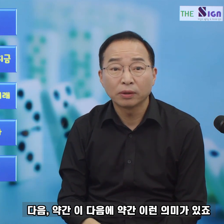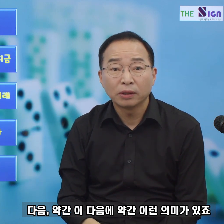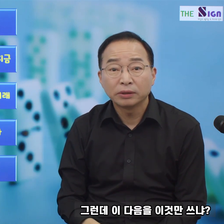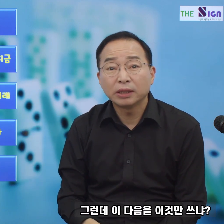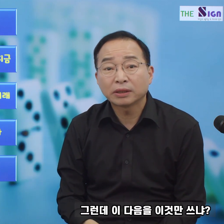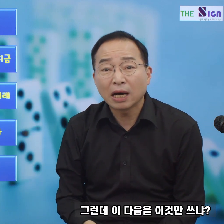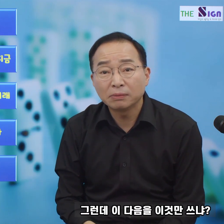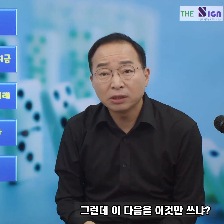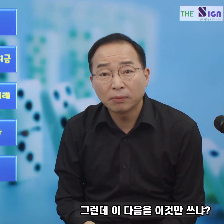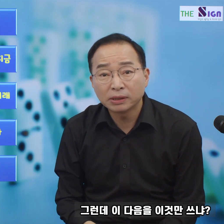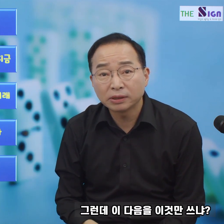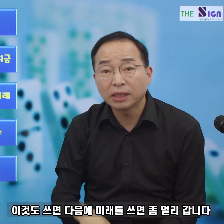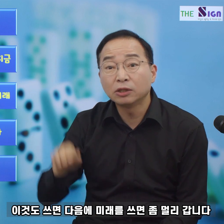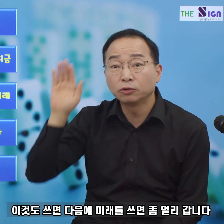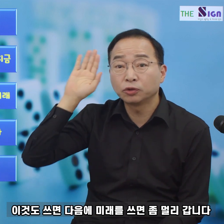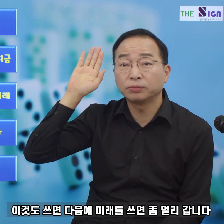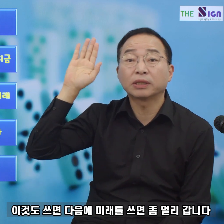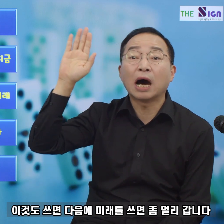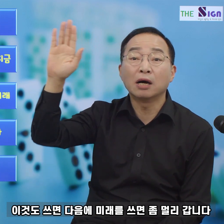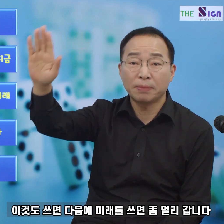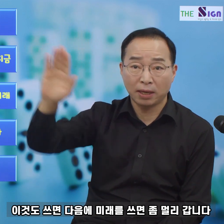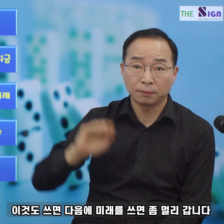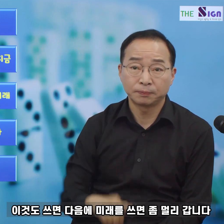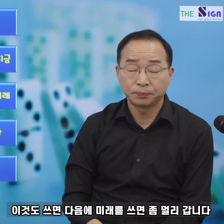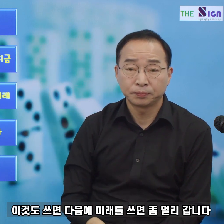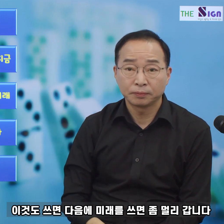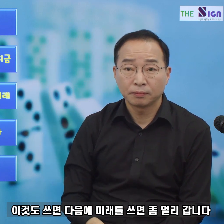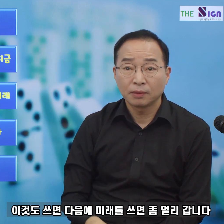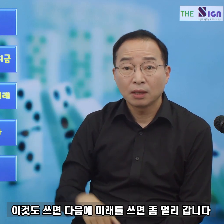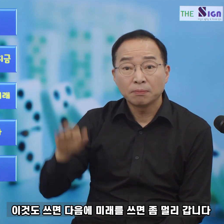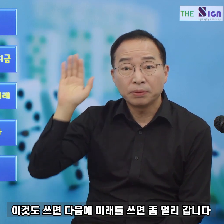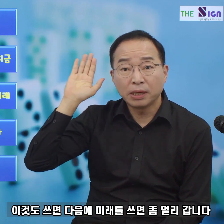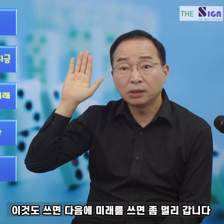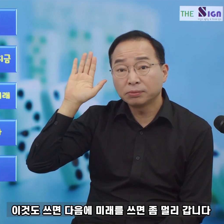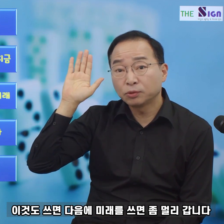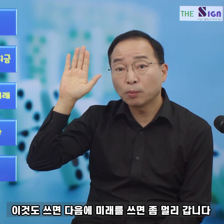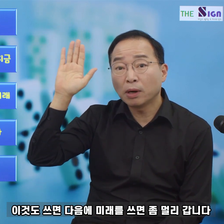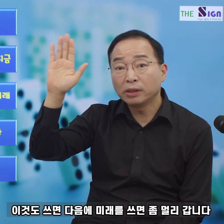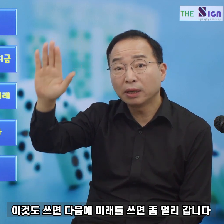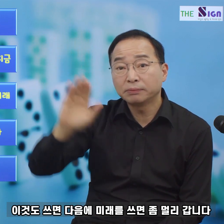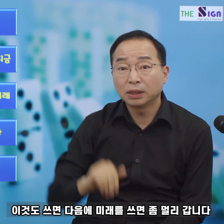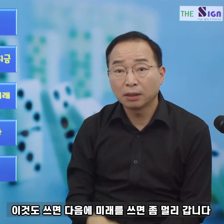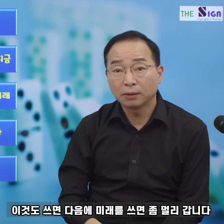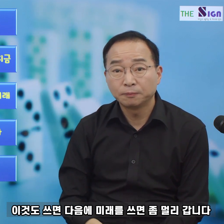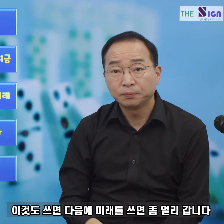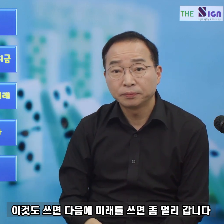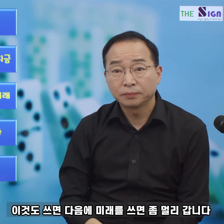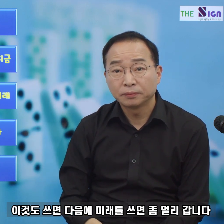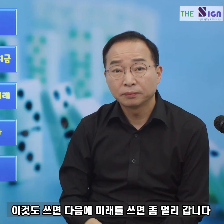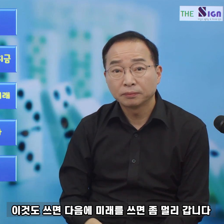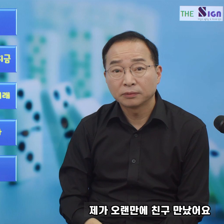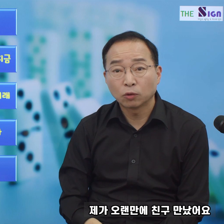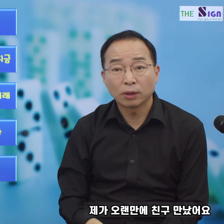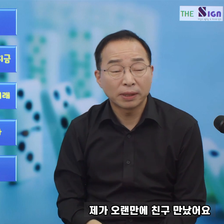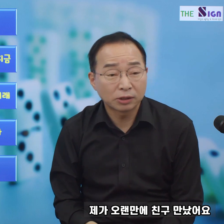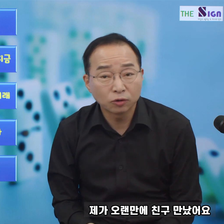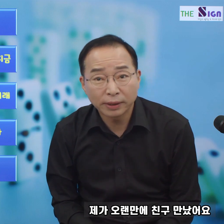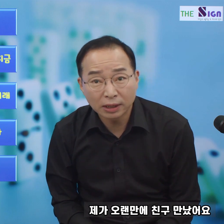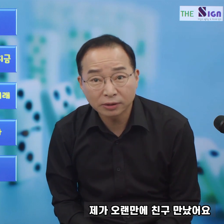근데 이 다음을 이것만 쓰냐? 이것도 쓰면 다음에. 미래를 쓰면 좀 멀리 갑니다. 제가 오랜만에 친구 만났어요.